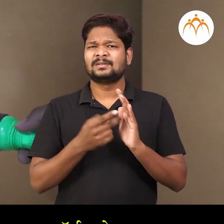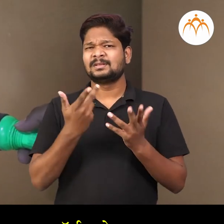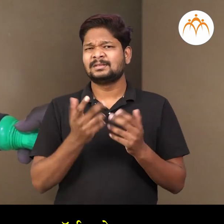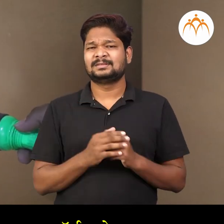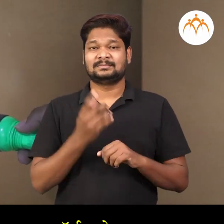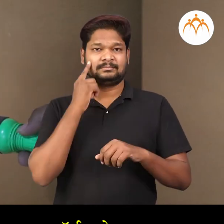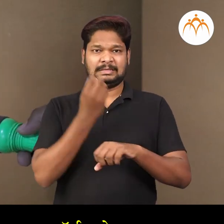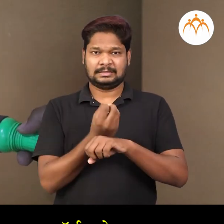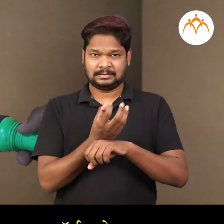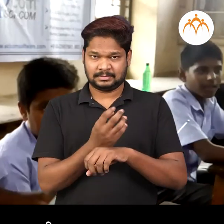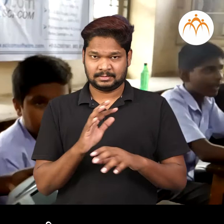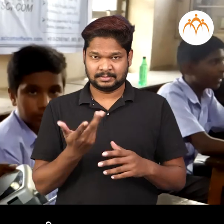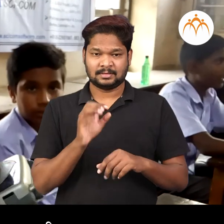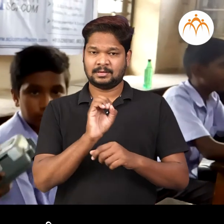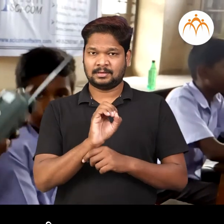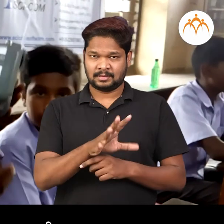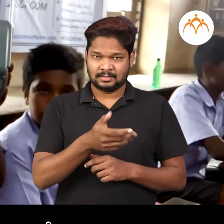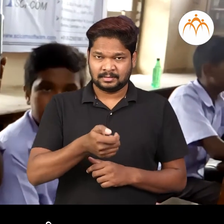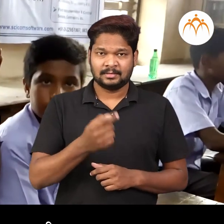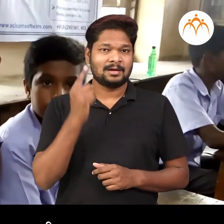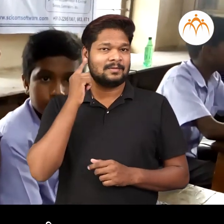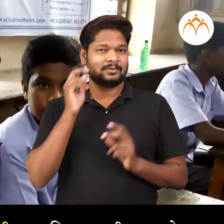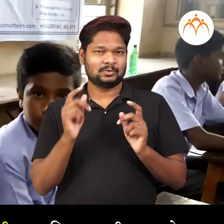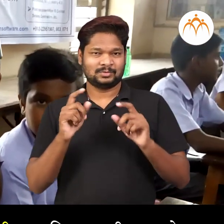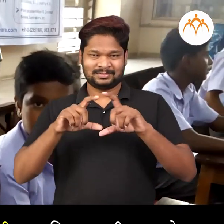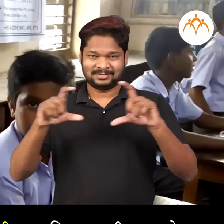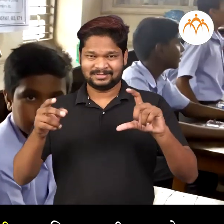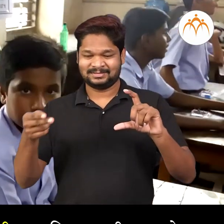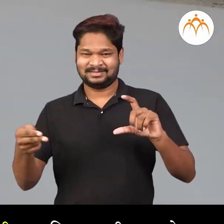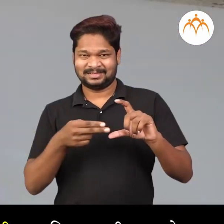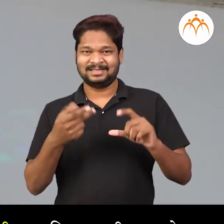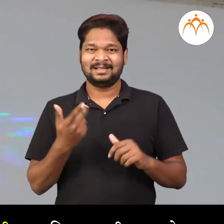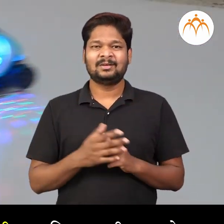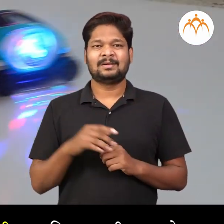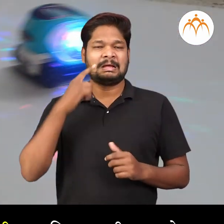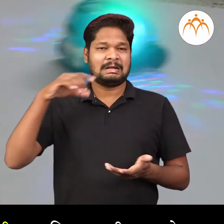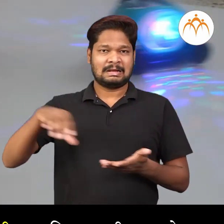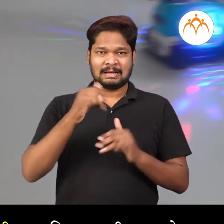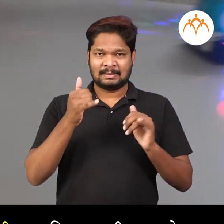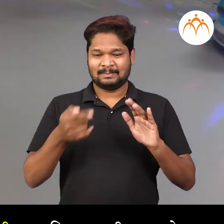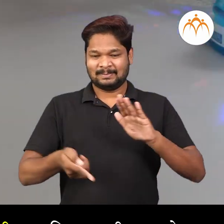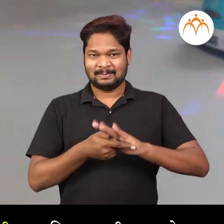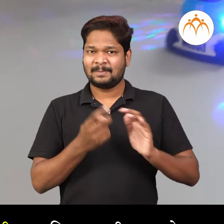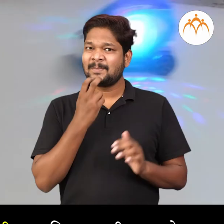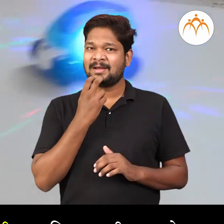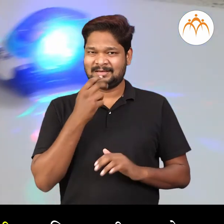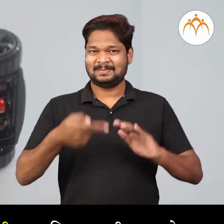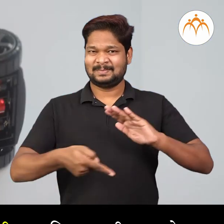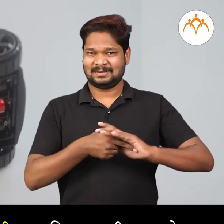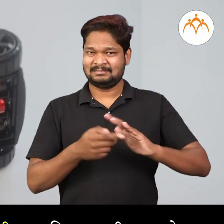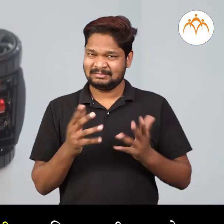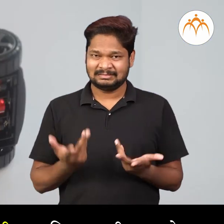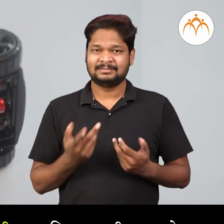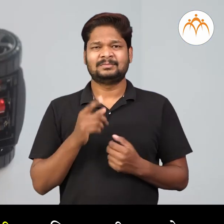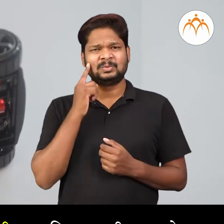मध्य कि संगीता थोडा सा ठीक से अधिक घृणित व्यक्ति